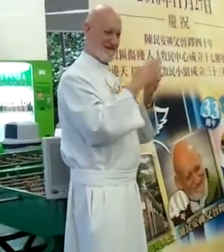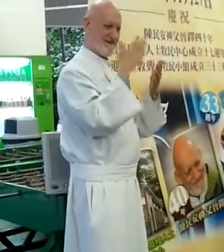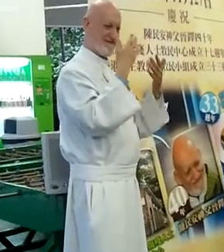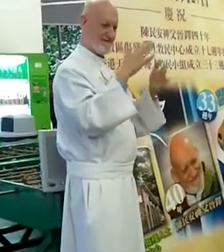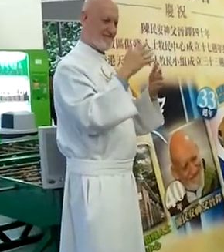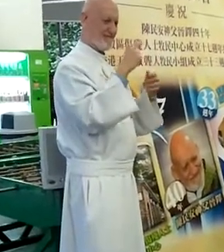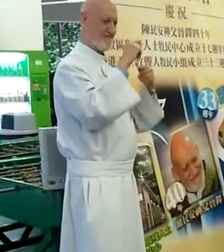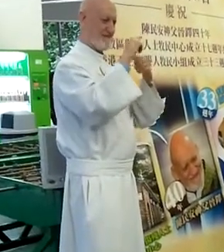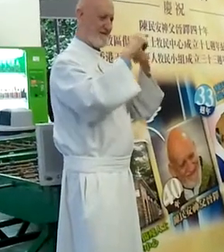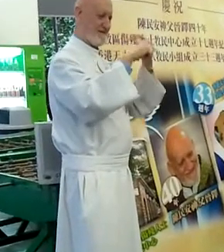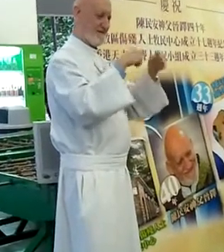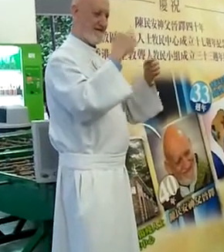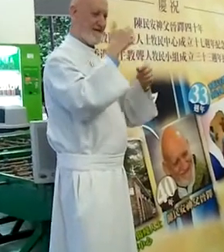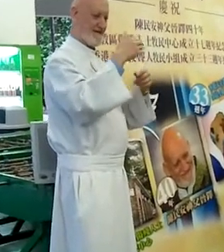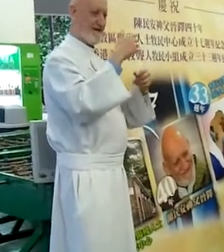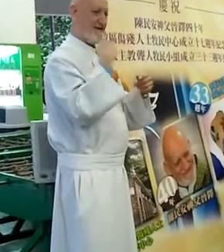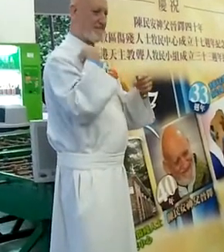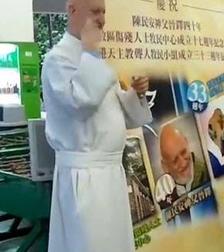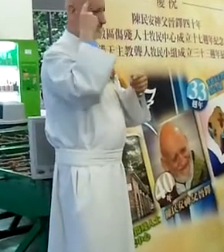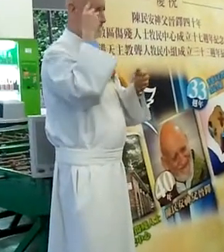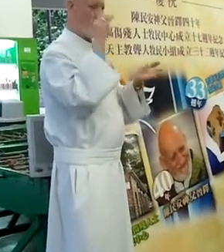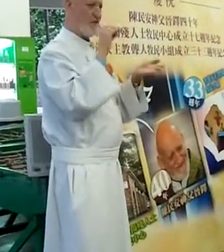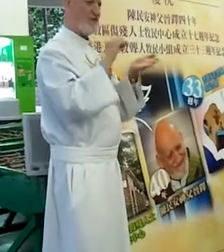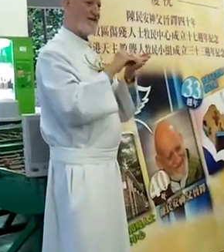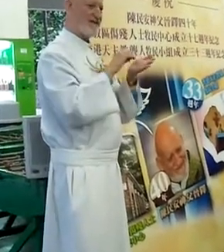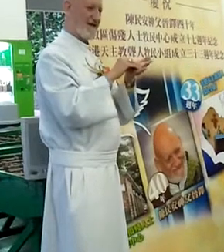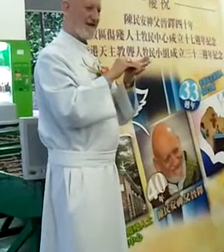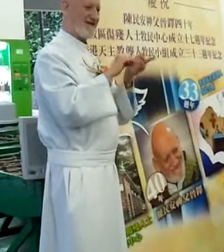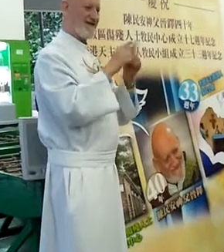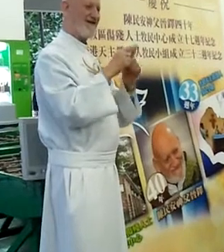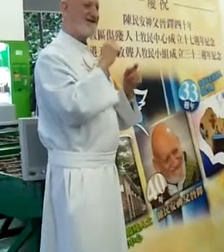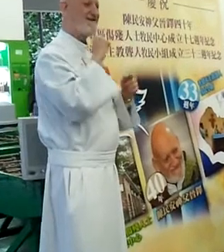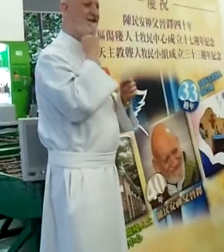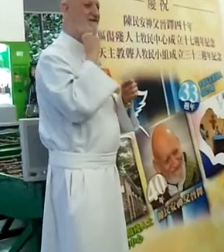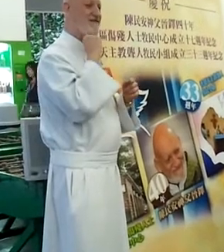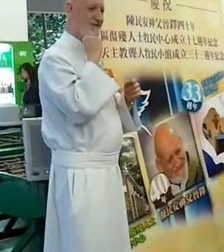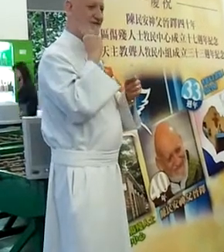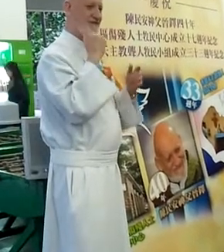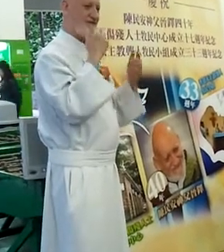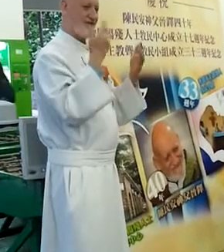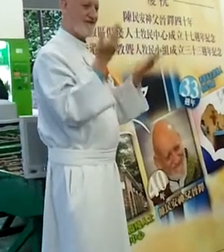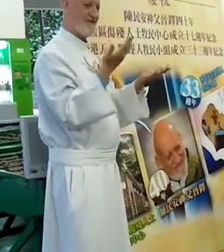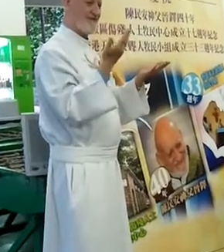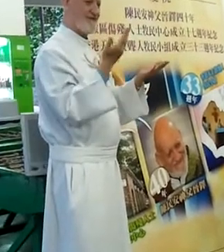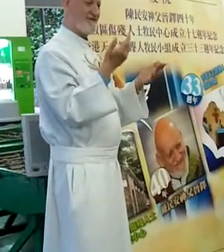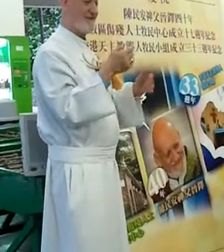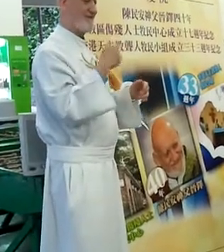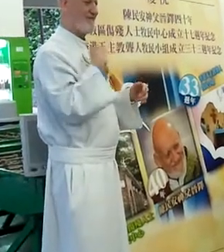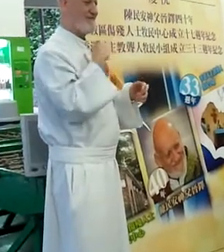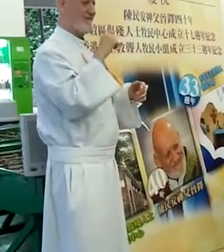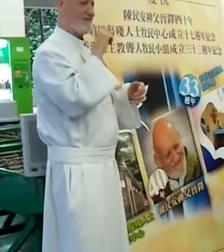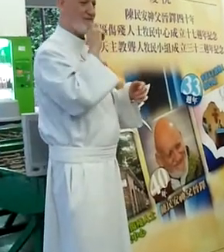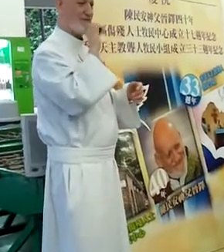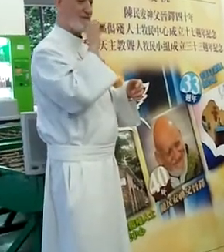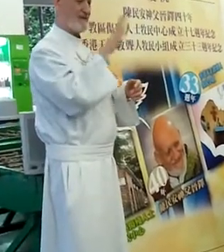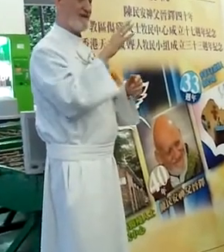天主教徒。那在之後呢，我也都渴望呢，我成為一位